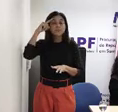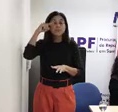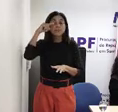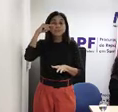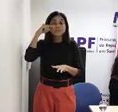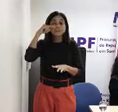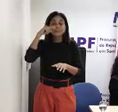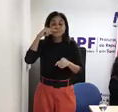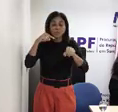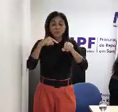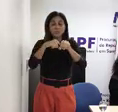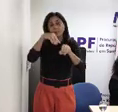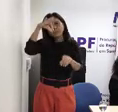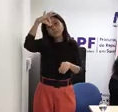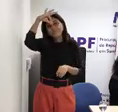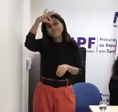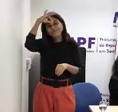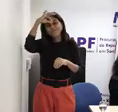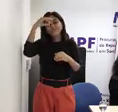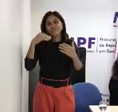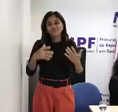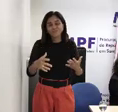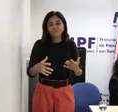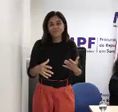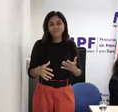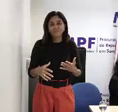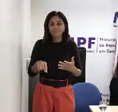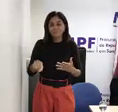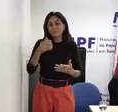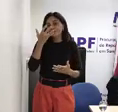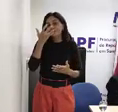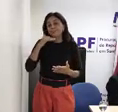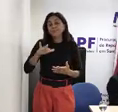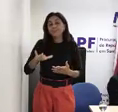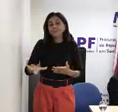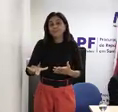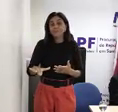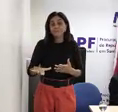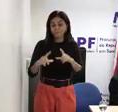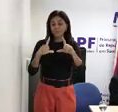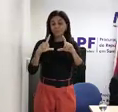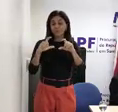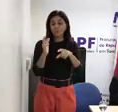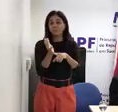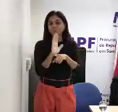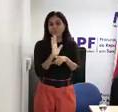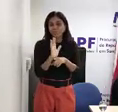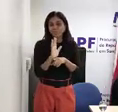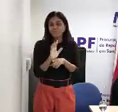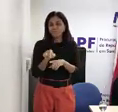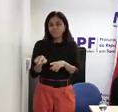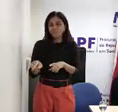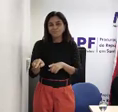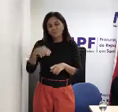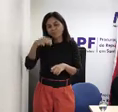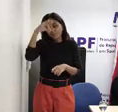os mesmos efeitos deletérios do estupro real me desculpe então foi aqui vejam E como foi que o